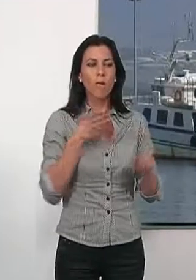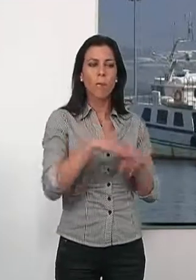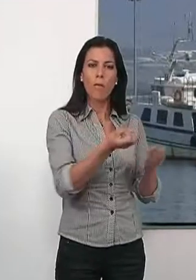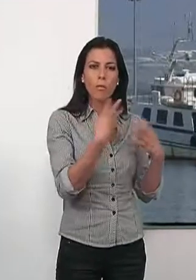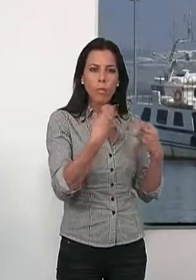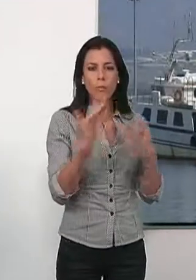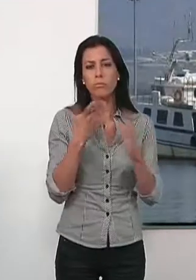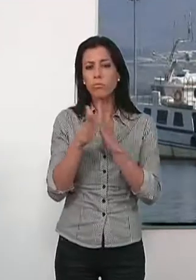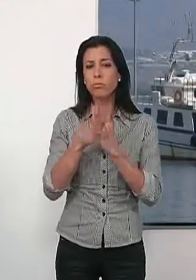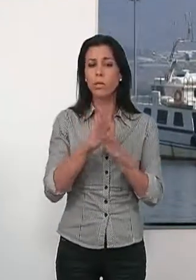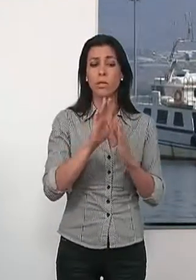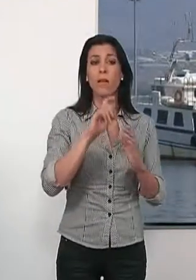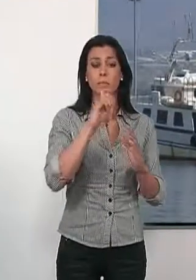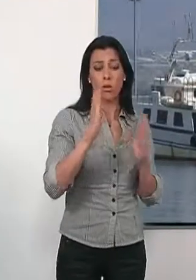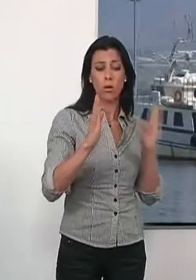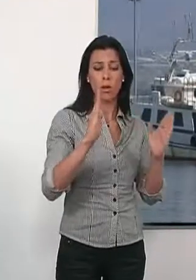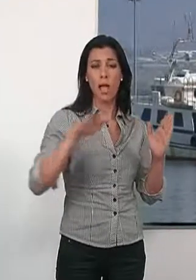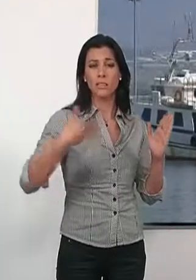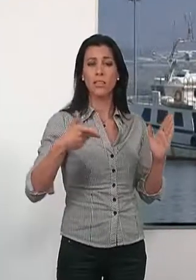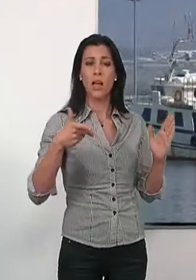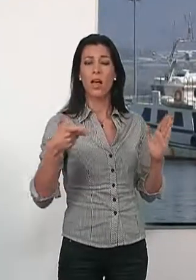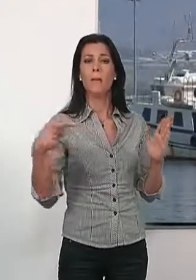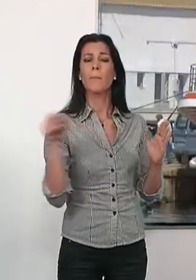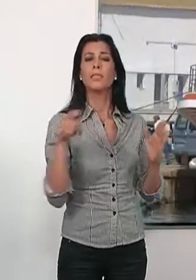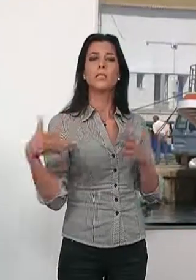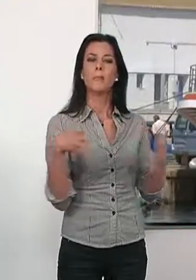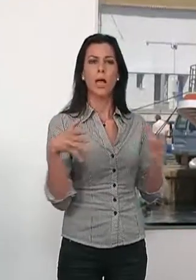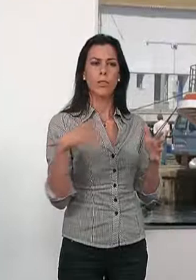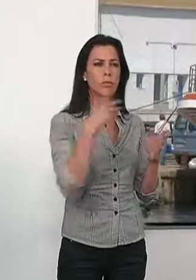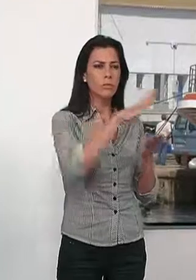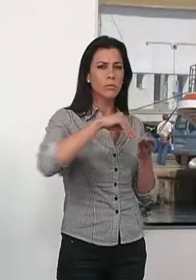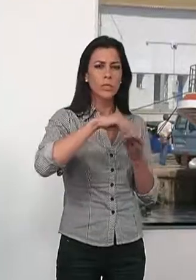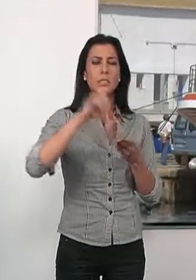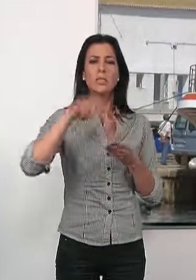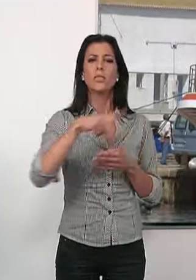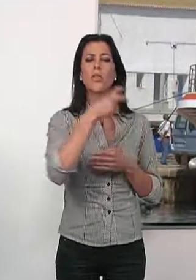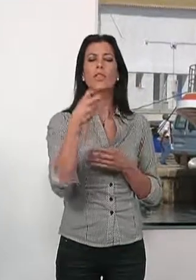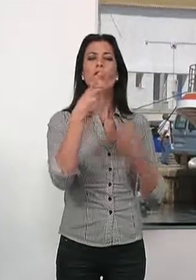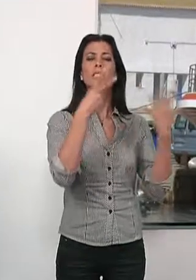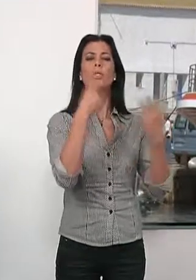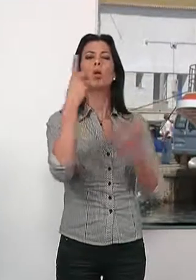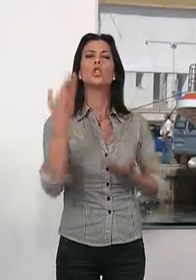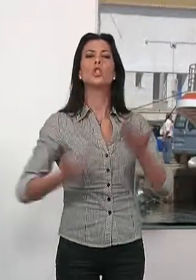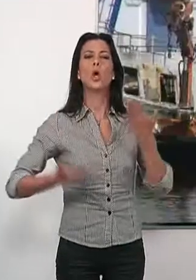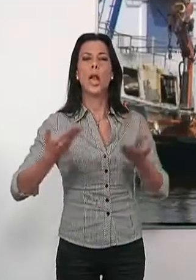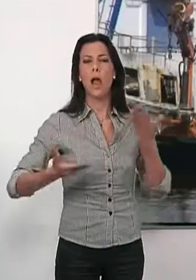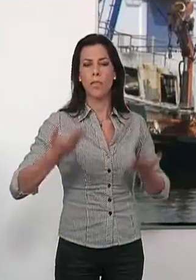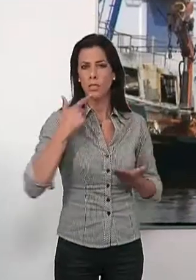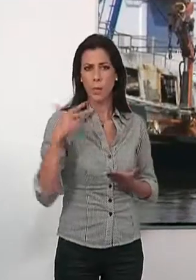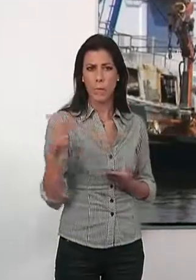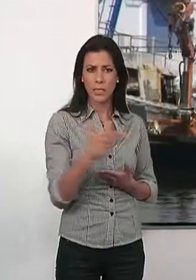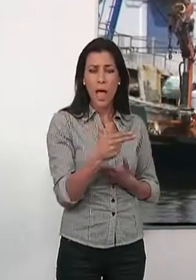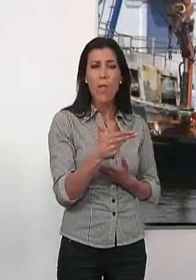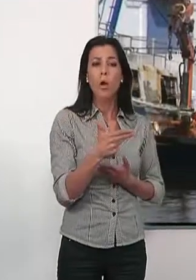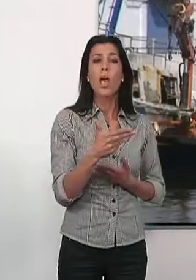acceso telemotril hasta el mes de marzo el gremio de la pesca motrileña había capturado 231 toneladas